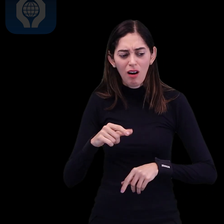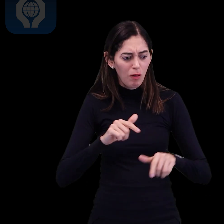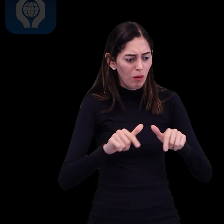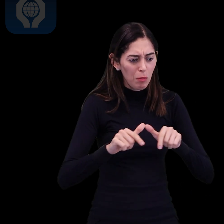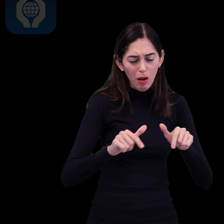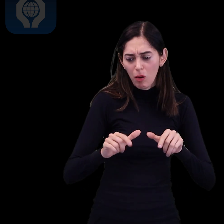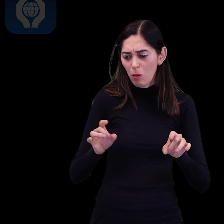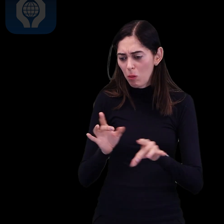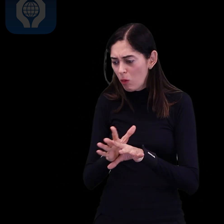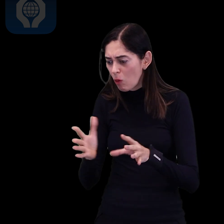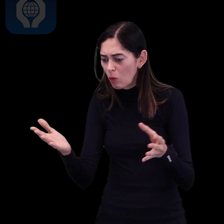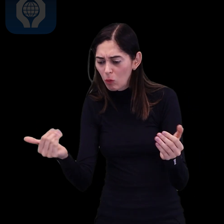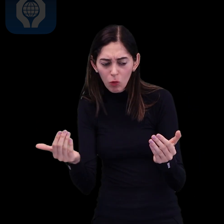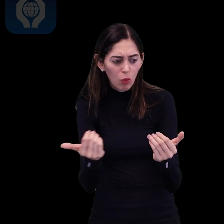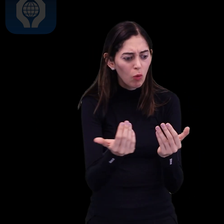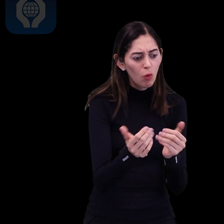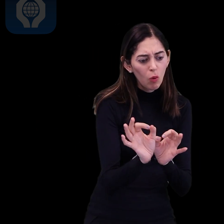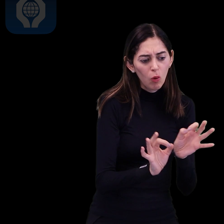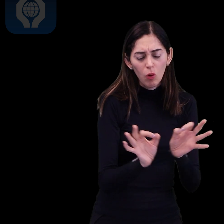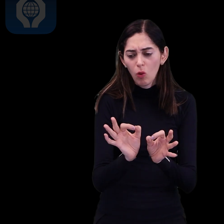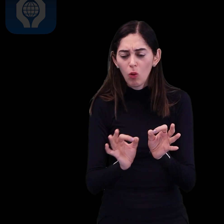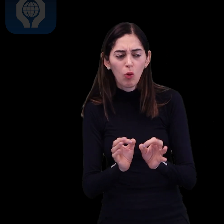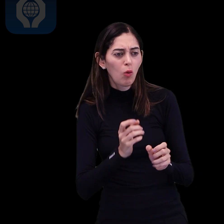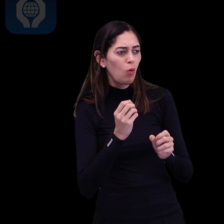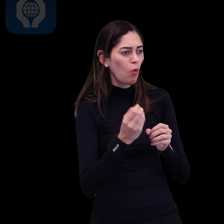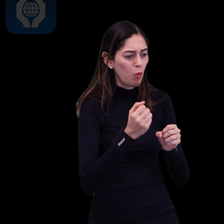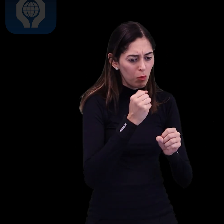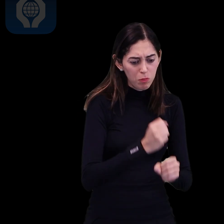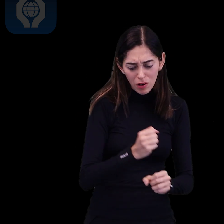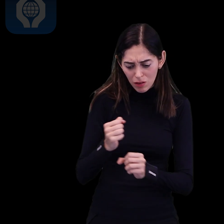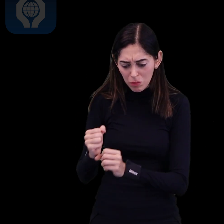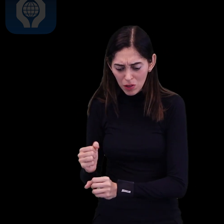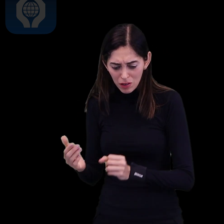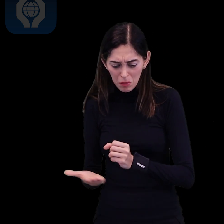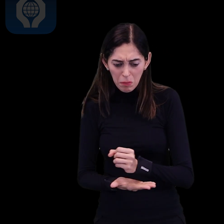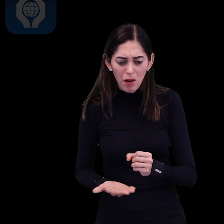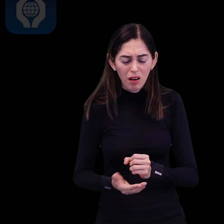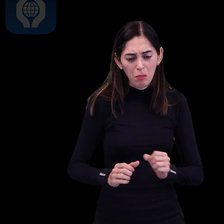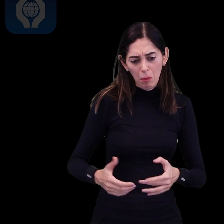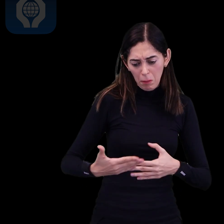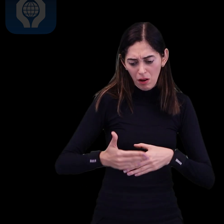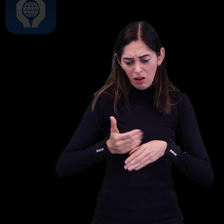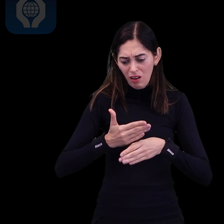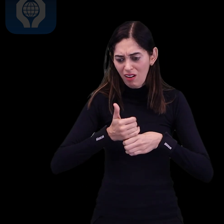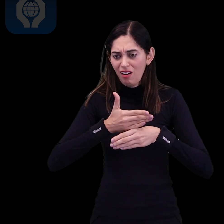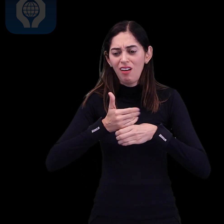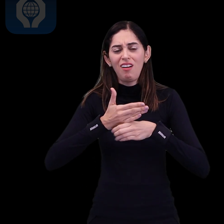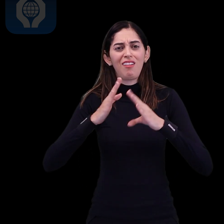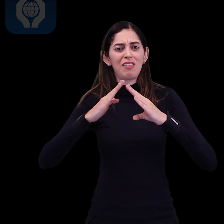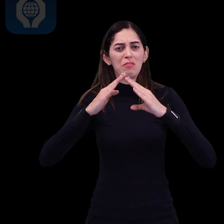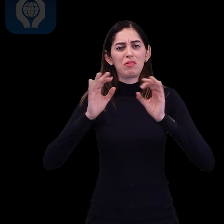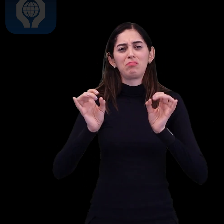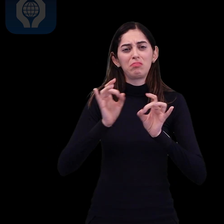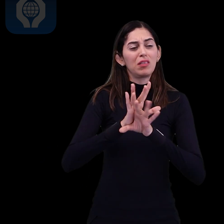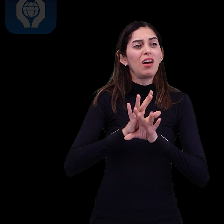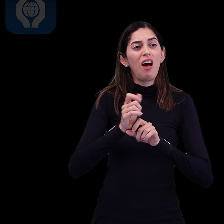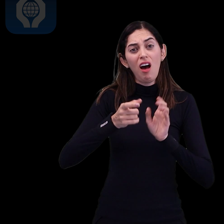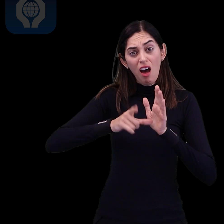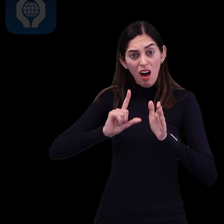todos os trabalhadores prontos para as várias tarefas da construção e depois todo o trabalho tem que ser feito e inspecionado antes